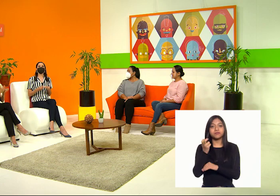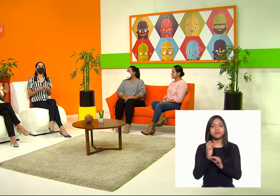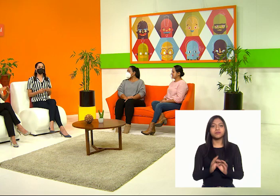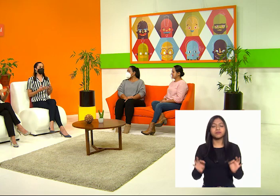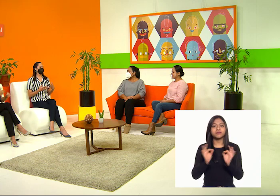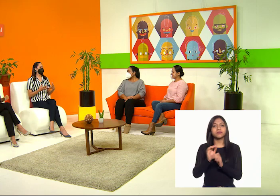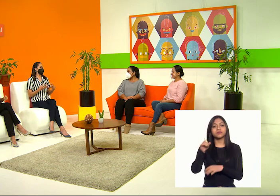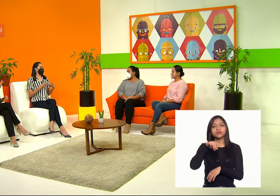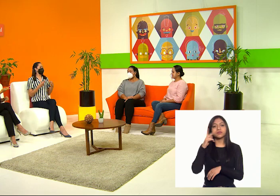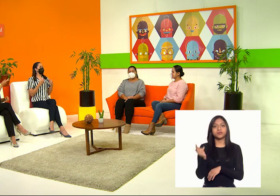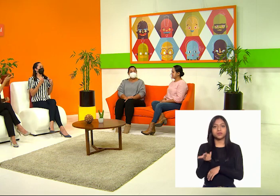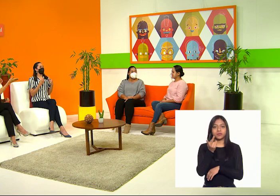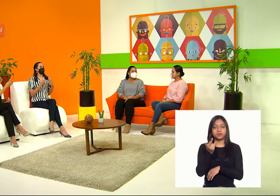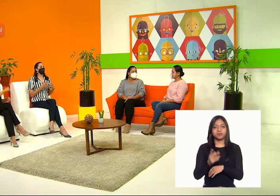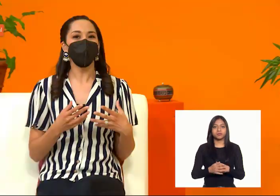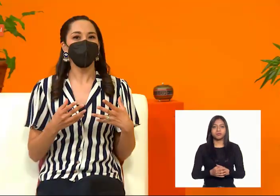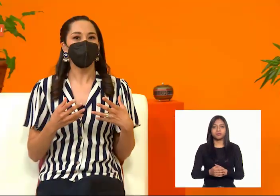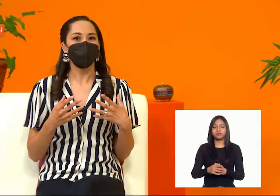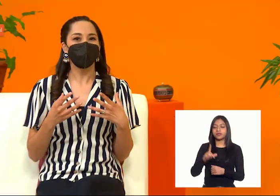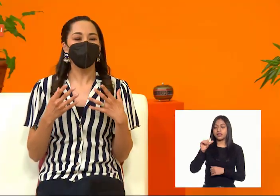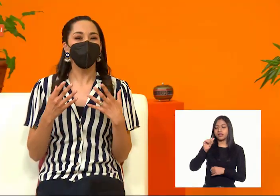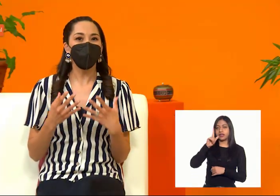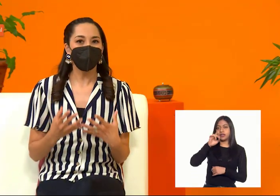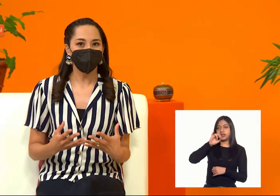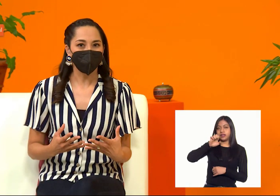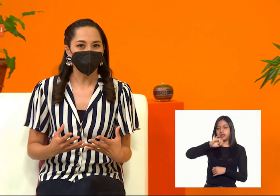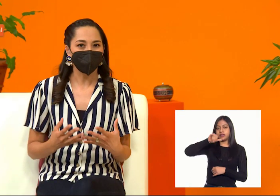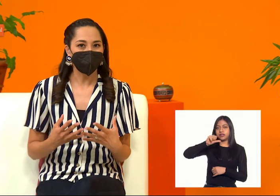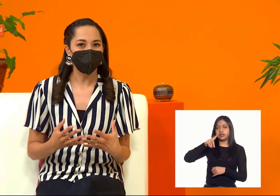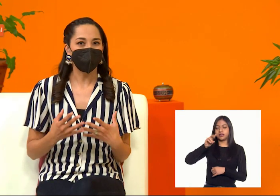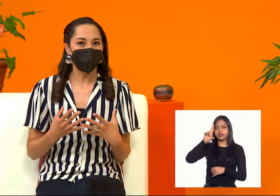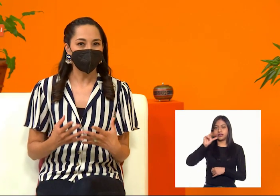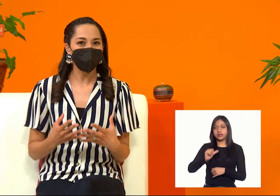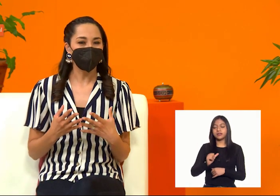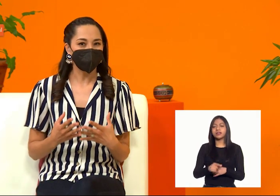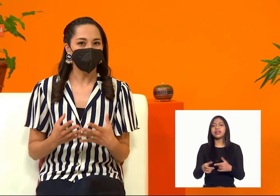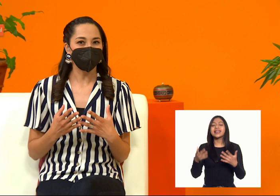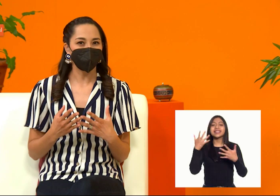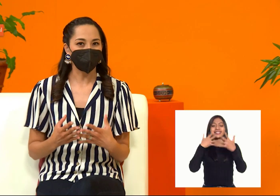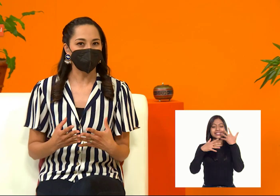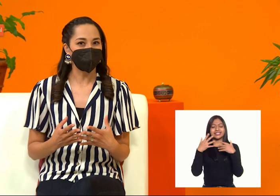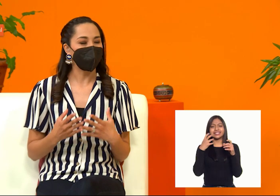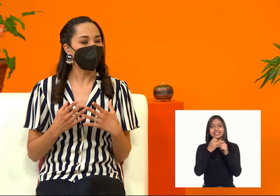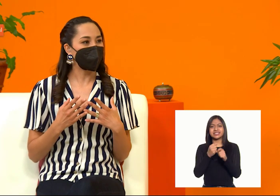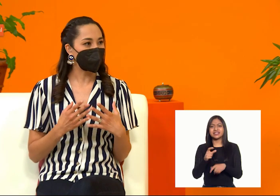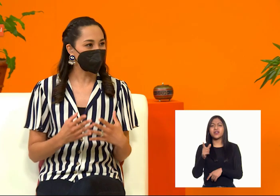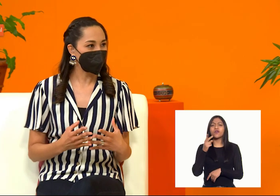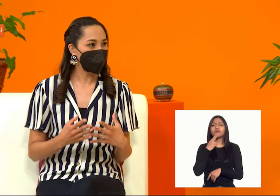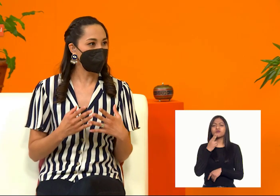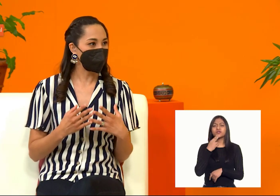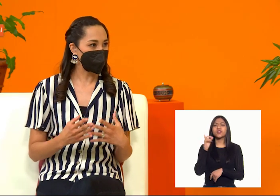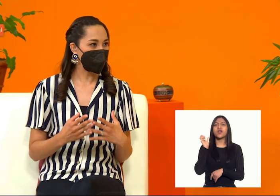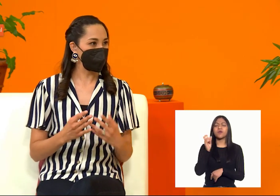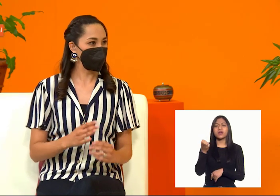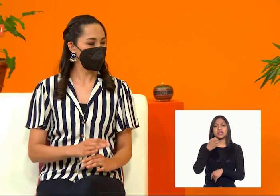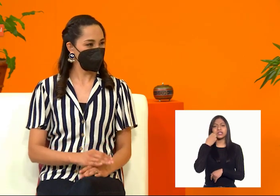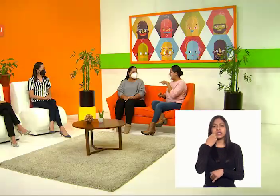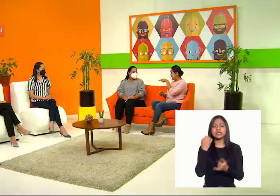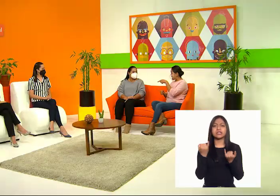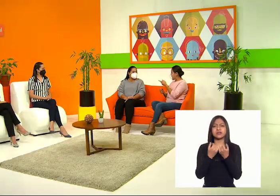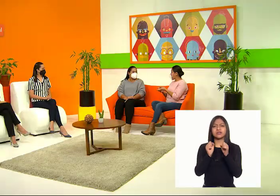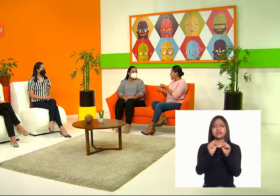quisiera preguntarte, Alejandra, ¿cómo y cuándo se habla la lengua de señas mexicana en la escuela y en el aula?